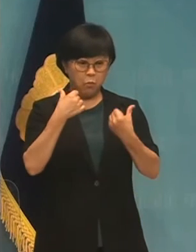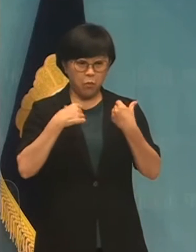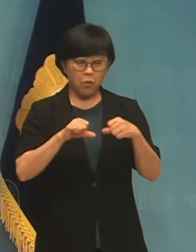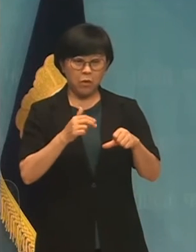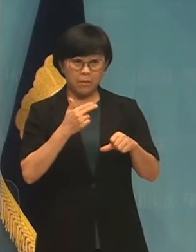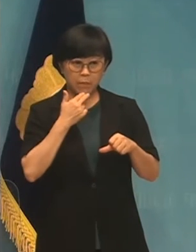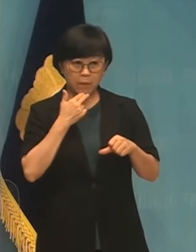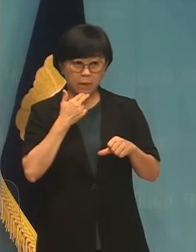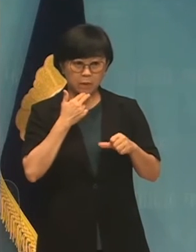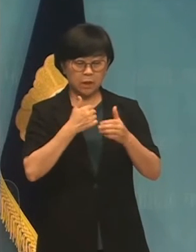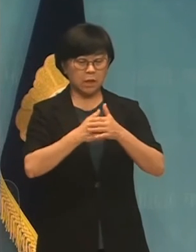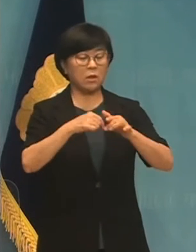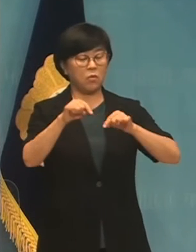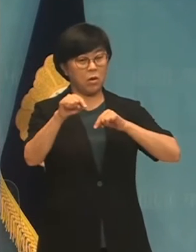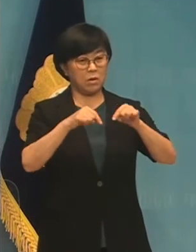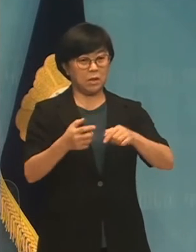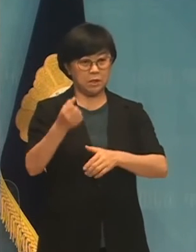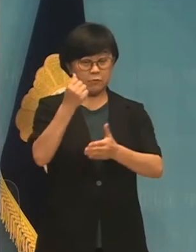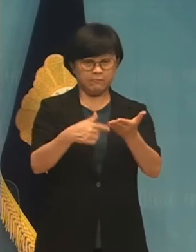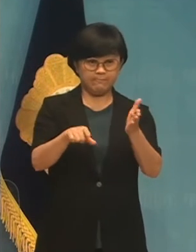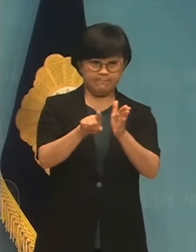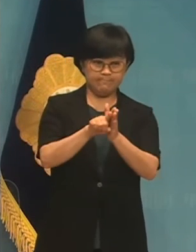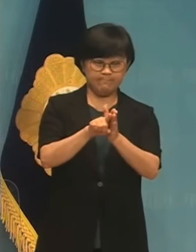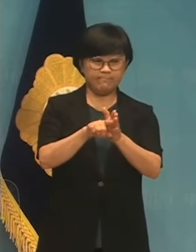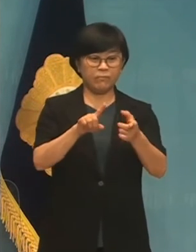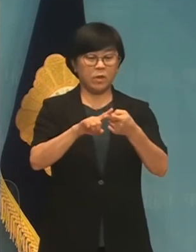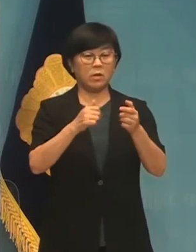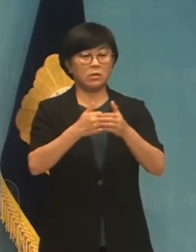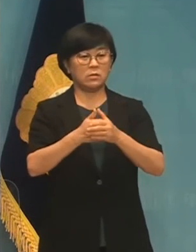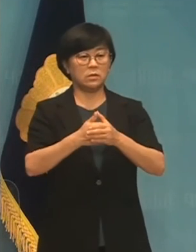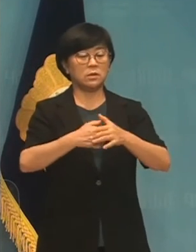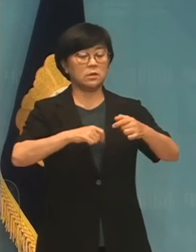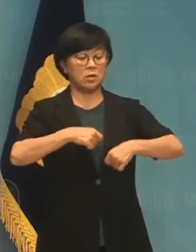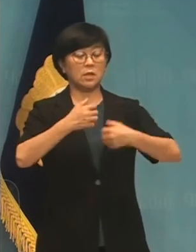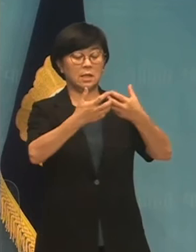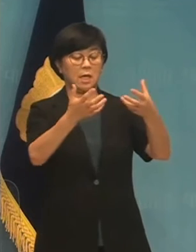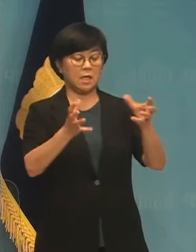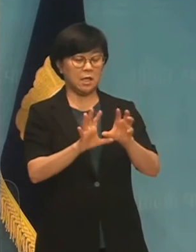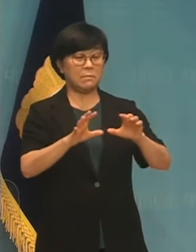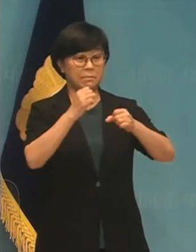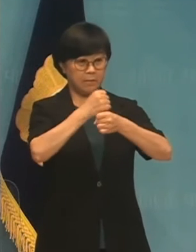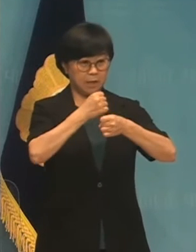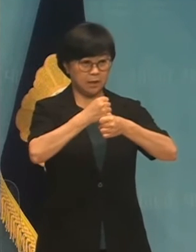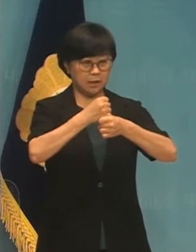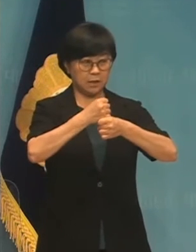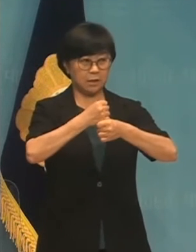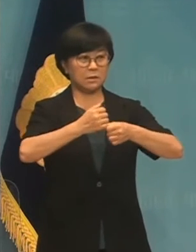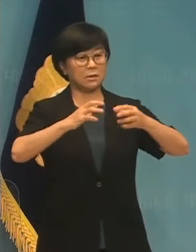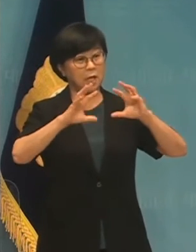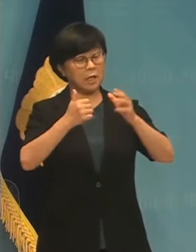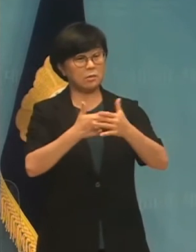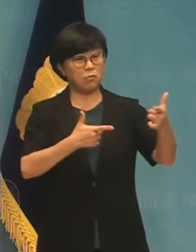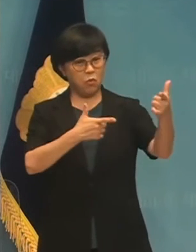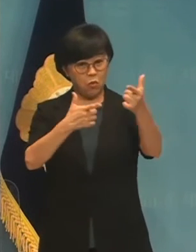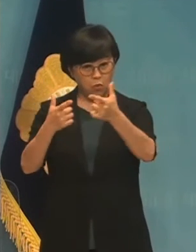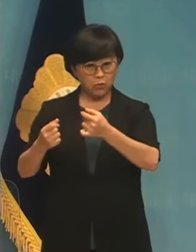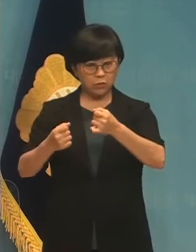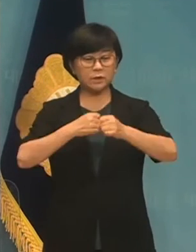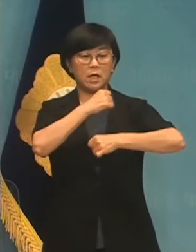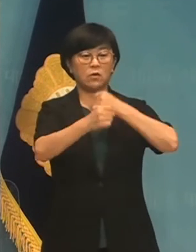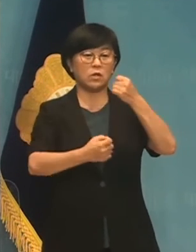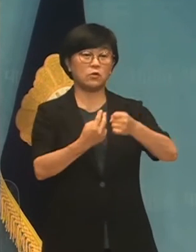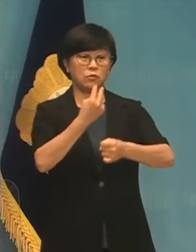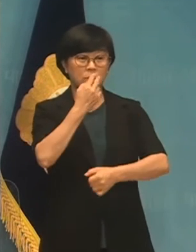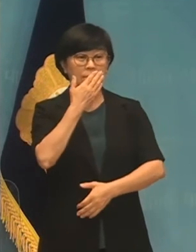포기해보지 않은 집권의 길, 정의당이 만든 나라에서 모든 시민들이 자유롭게 숨 쉴 수 있는 나라,